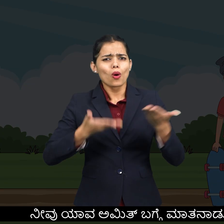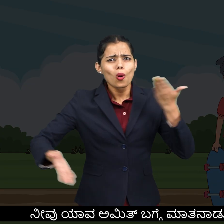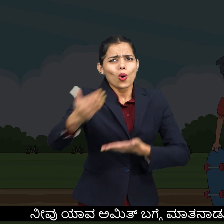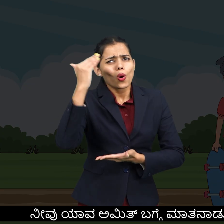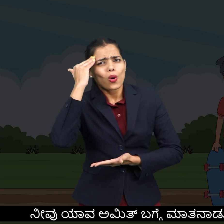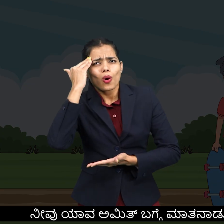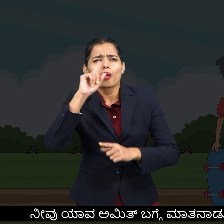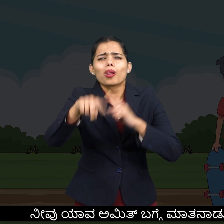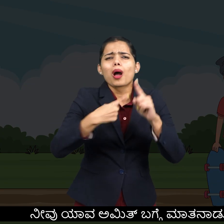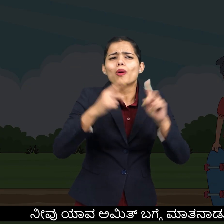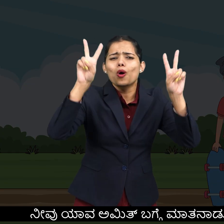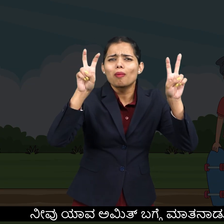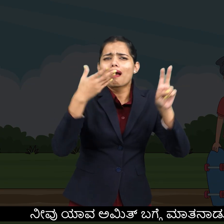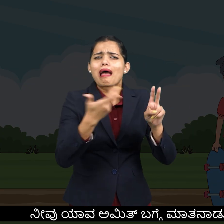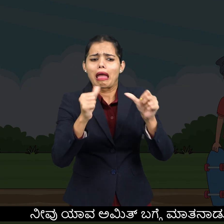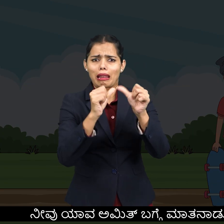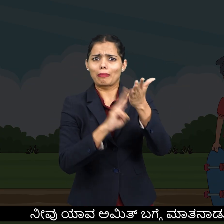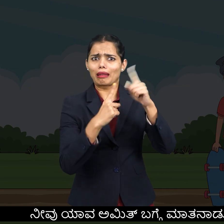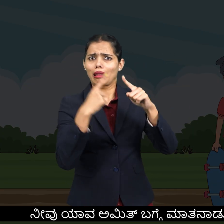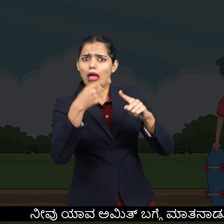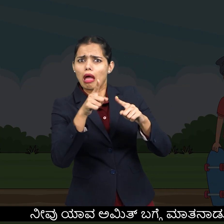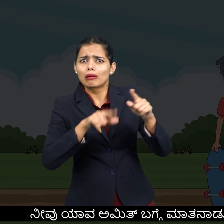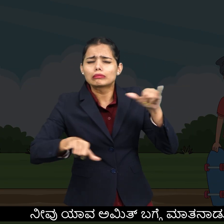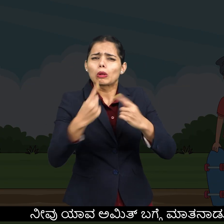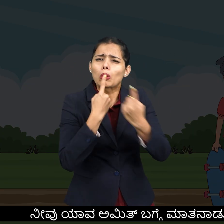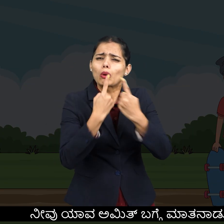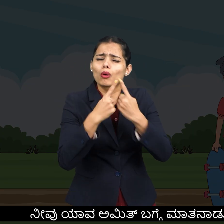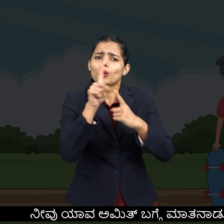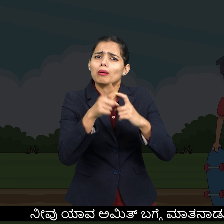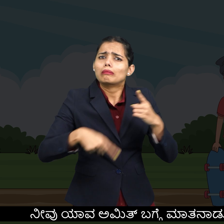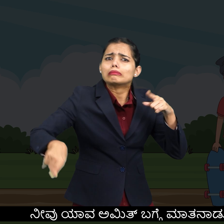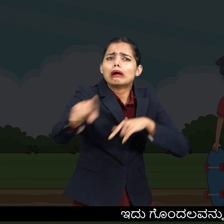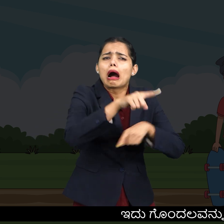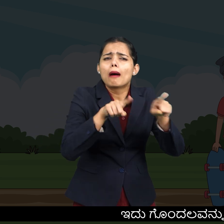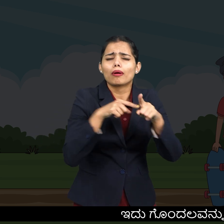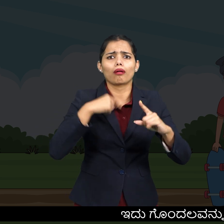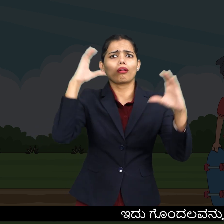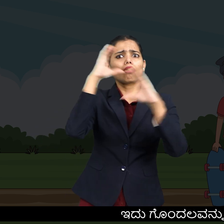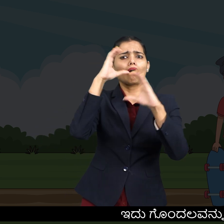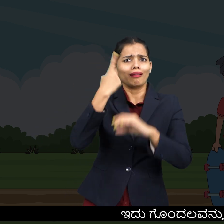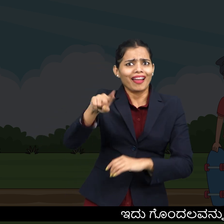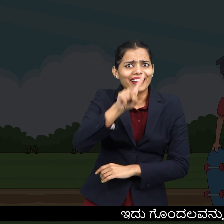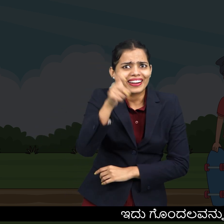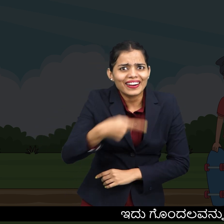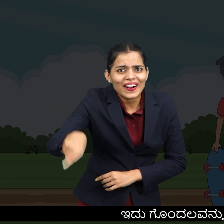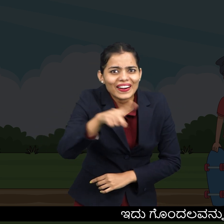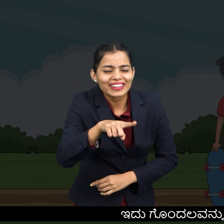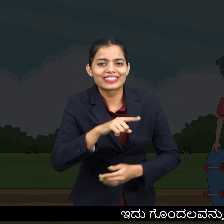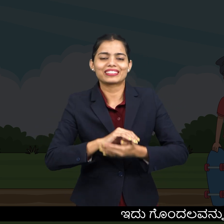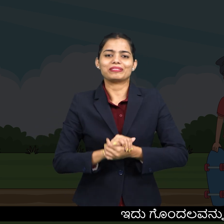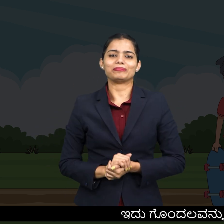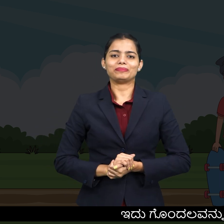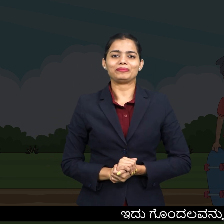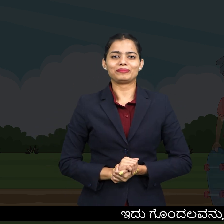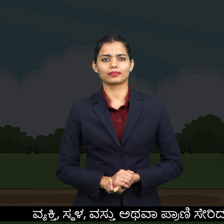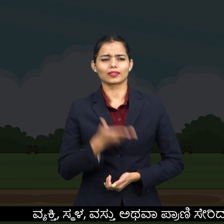ನೀವು ಯಾವ ಅಮಿತ್ ಬಗ್ಗೆ ಮಾತನಾಡುತ್ತಿದ್ದೀರಿ ಎಂದು ನಿಮಗೆ ಹೇಗೆ ತಿಳಿಯುತ್ತದೆ? ಇದು ಗೊಂದಲವನ್ನು ಸೃಷ್ಟಿಸುತ್ತದೆ,